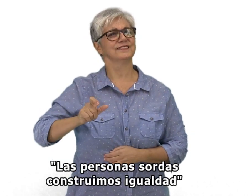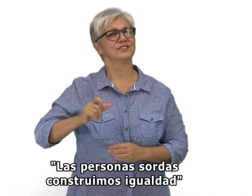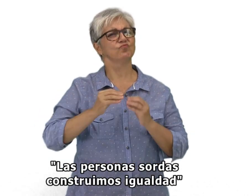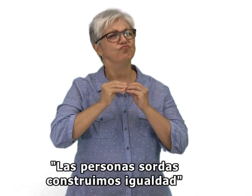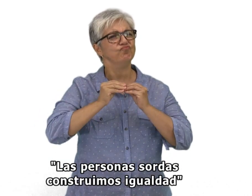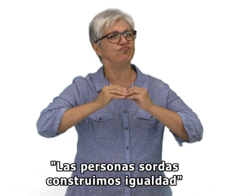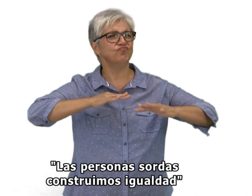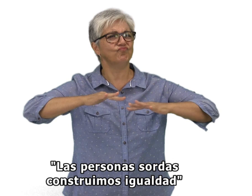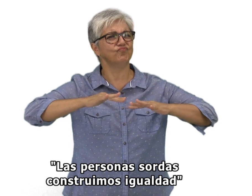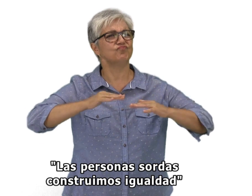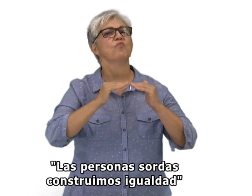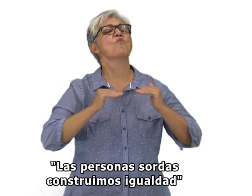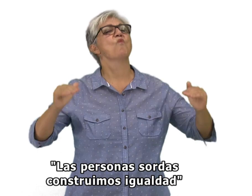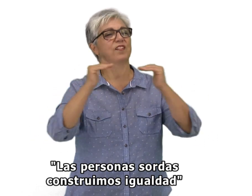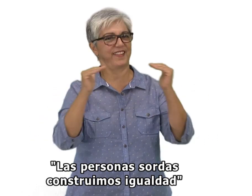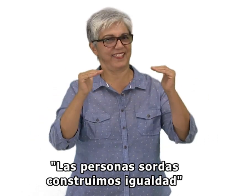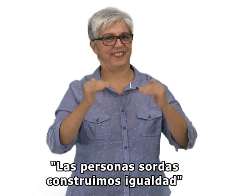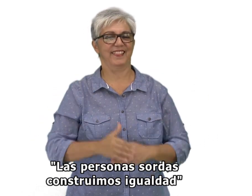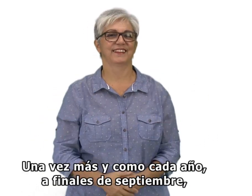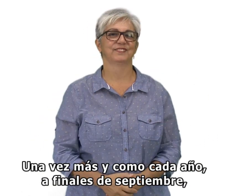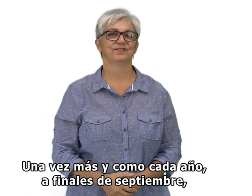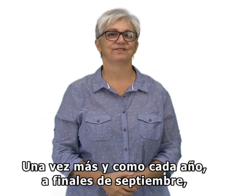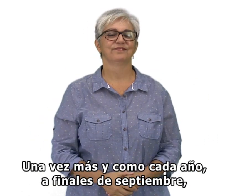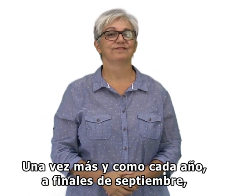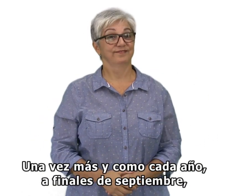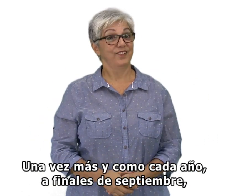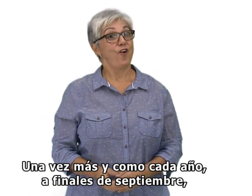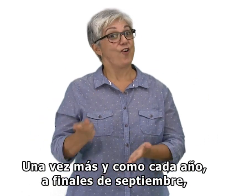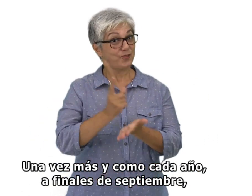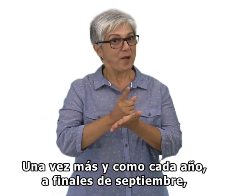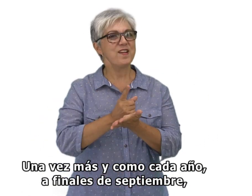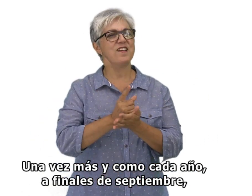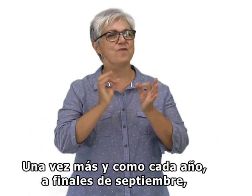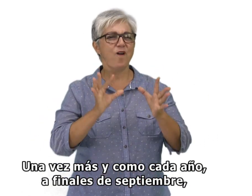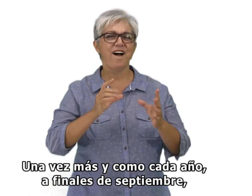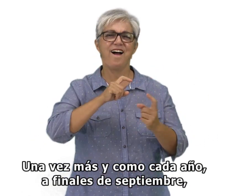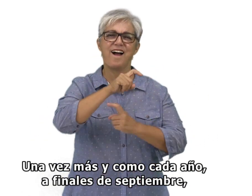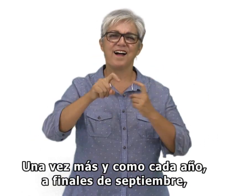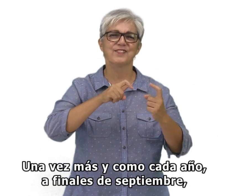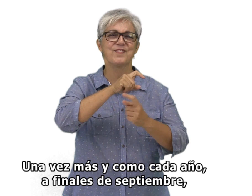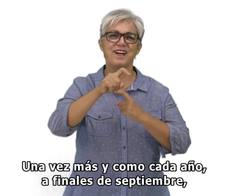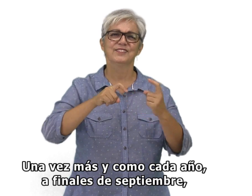igualdad. Una vez más, y como cada año, a finales de septiembre, celebramos la Semana Internacional de las Personas